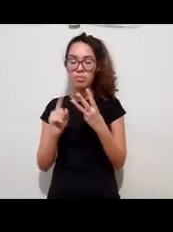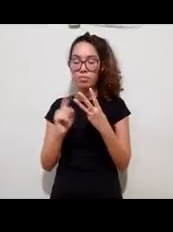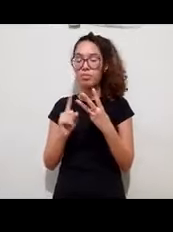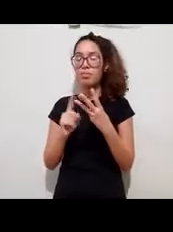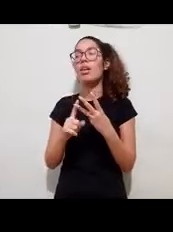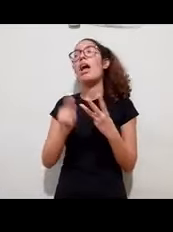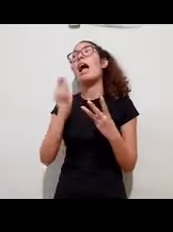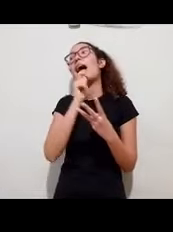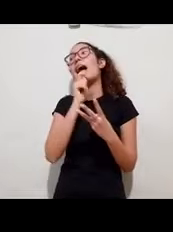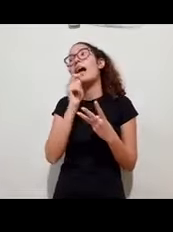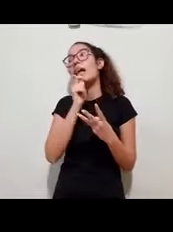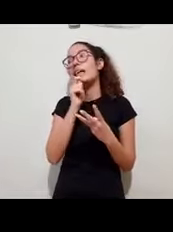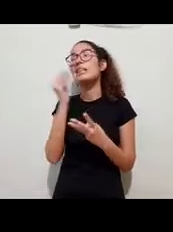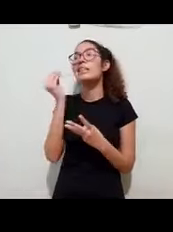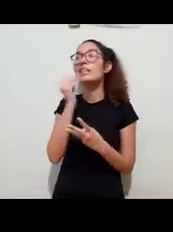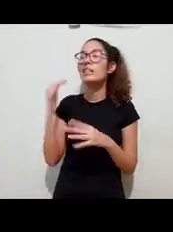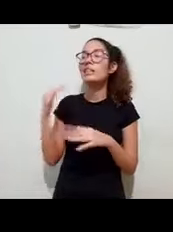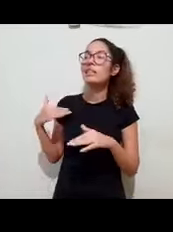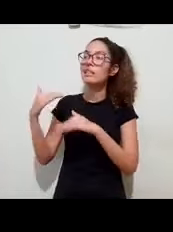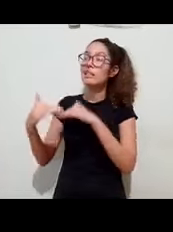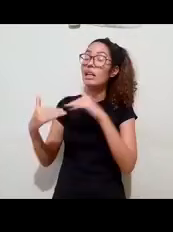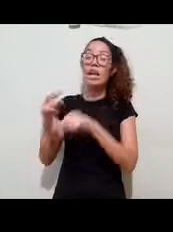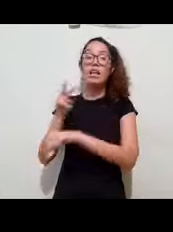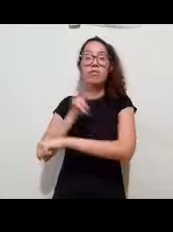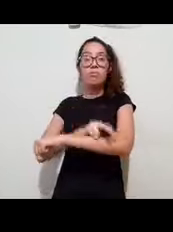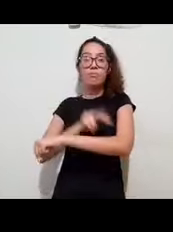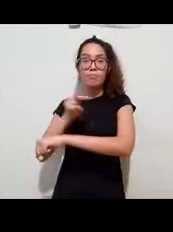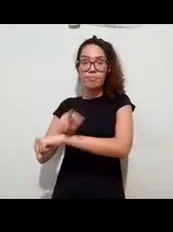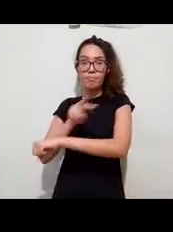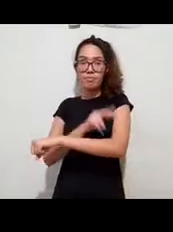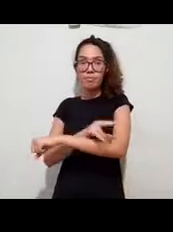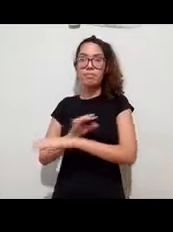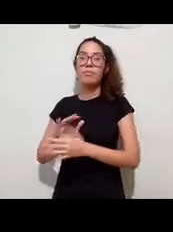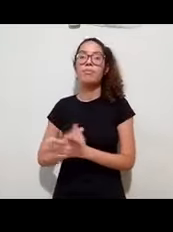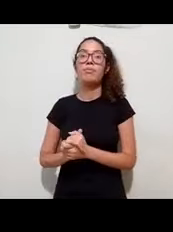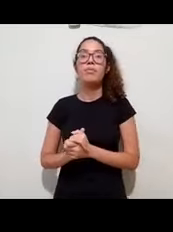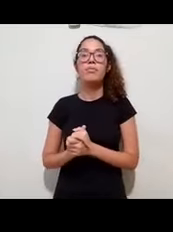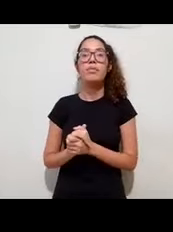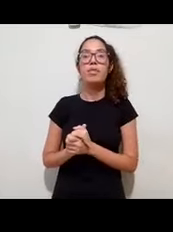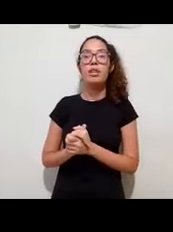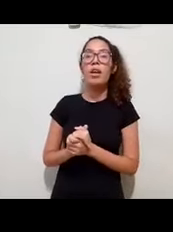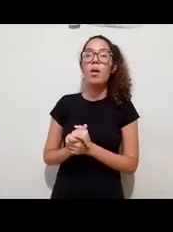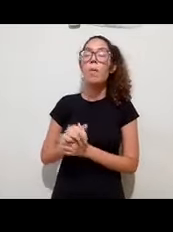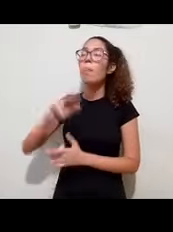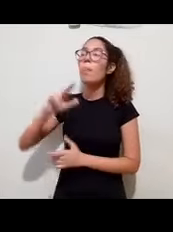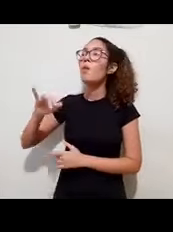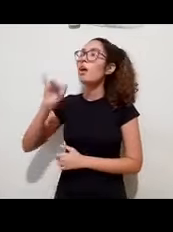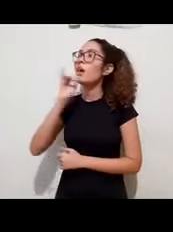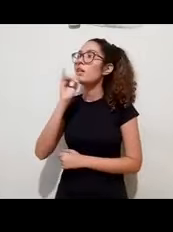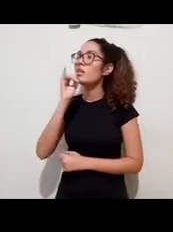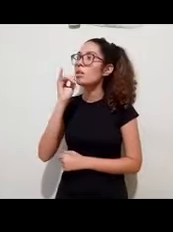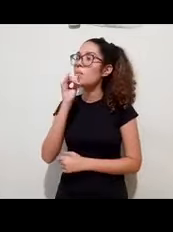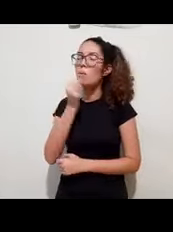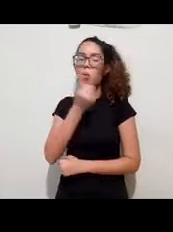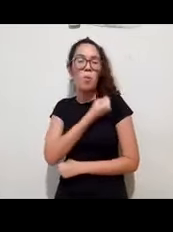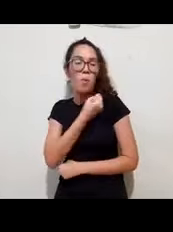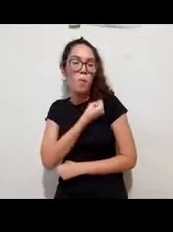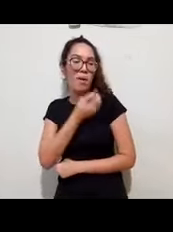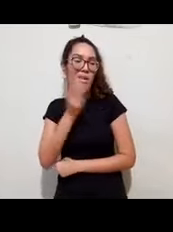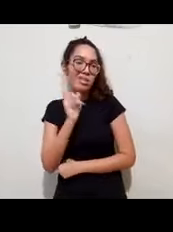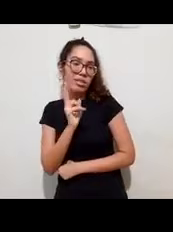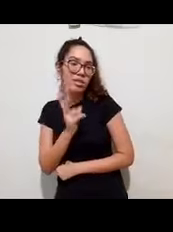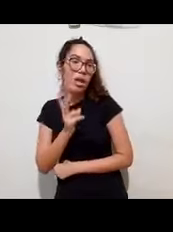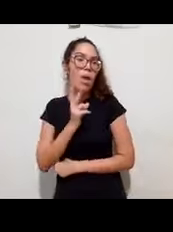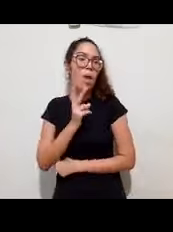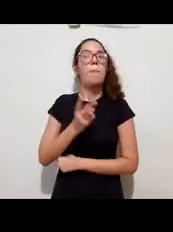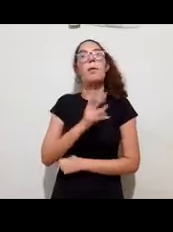tentando fazer, é a perspectiva da vigilância. E aí não aquela vigilância puramente quantitativa, de descrição de números, mas o que a gente... Estou aqui